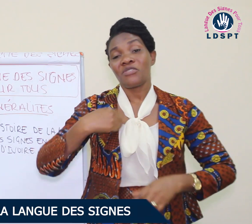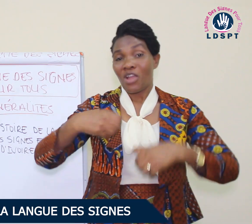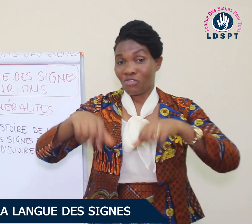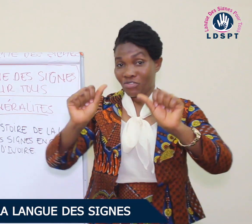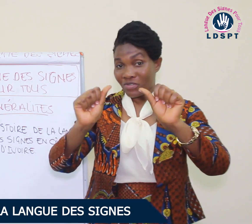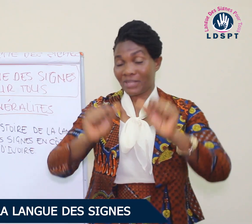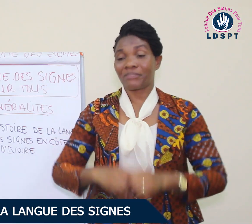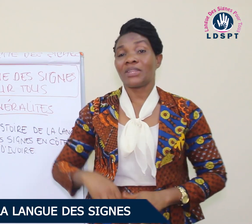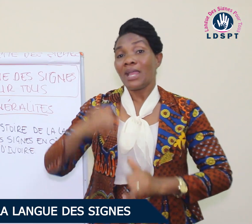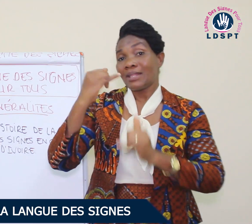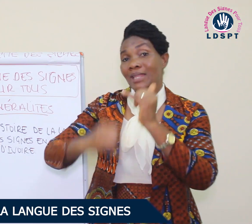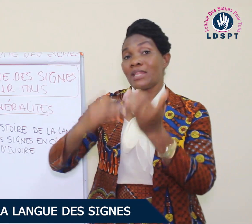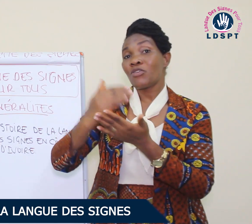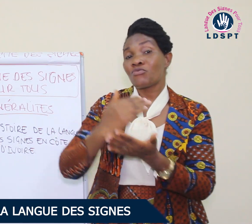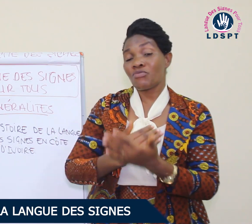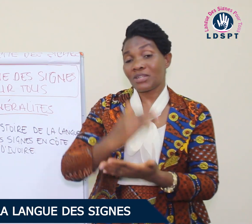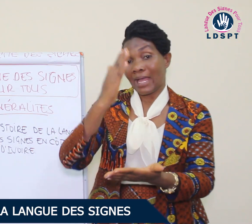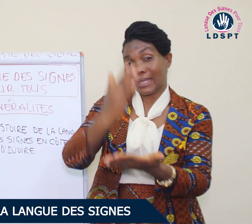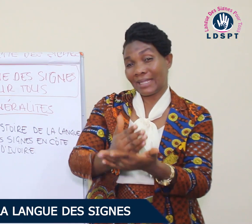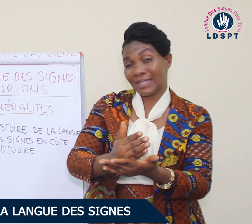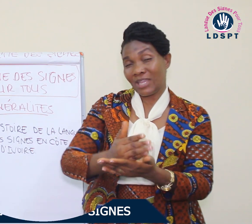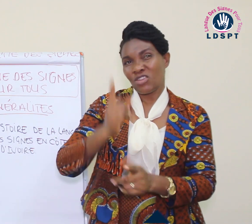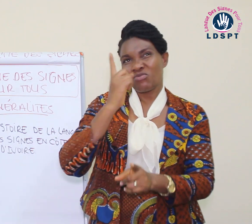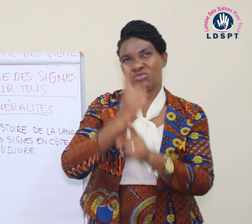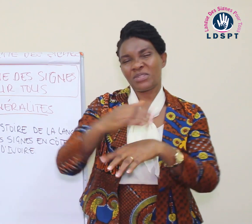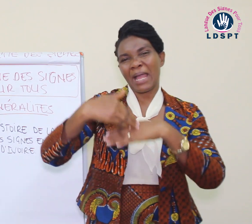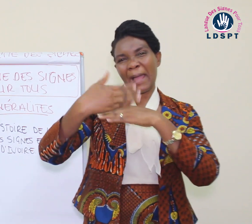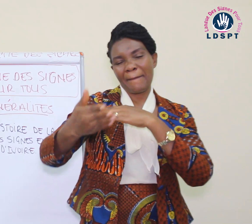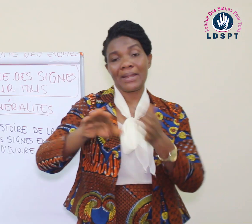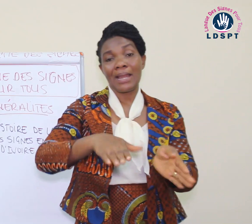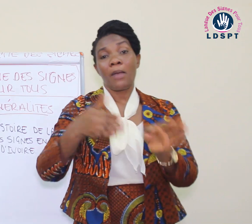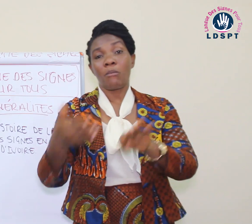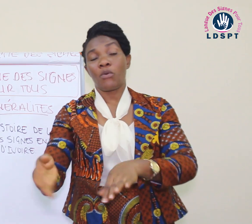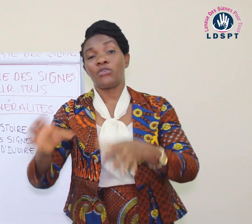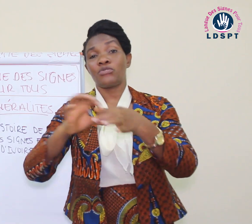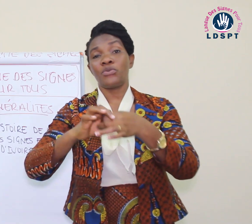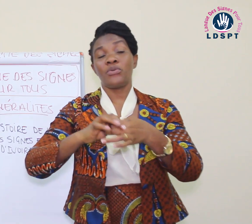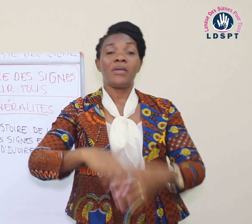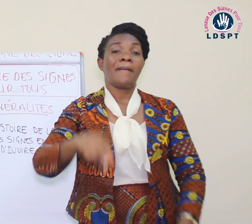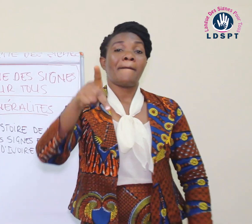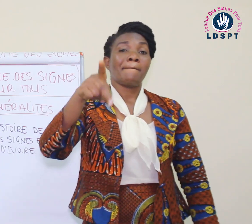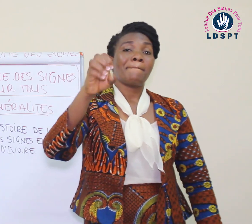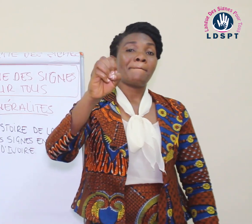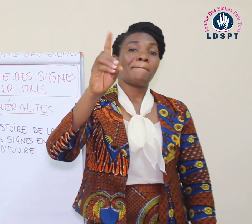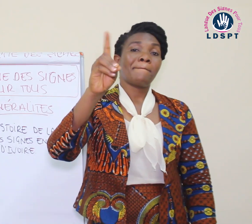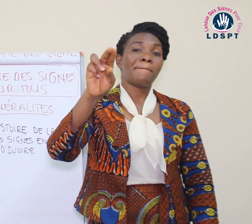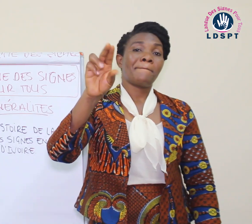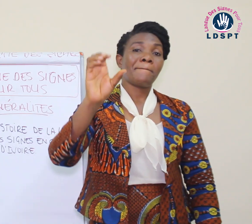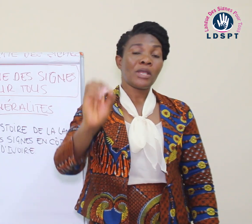dernière fois, nous sommes arrêtés juste après le décès de Pedro Ponce. Mais qu'est-ce qui s'est passé après? Vous le saurez tout à